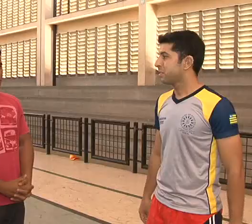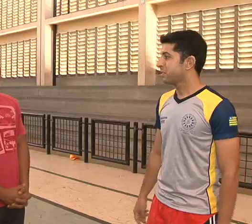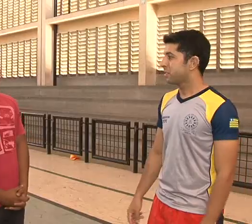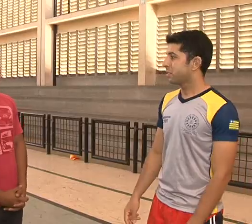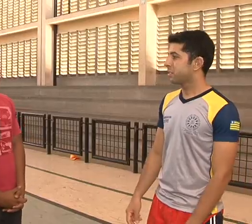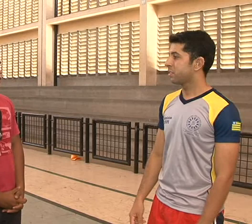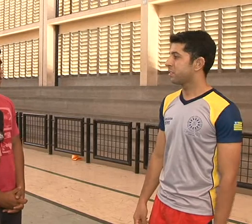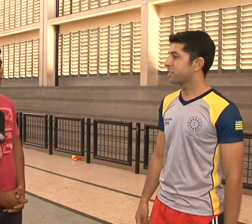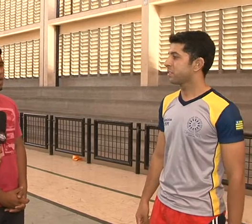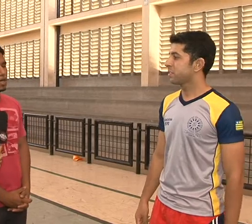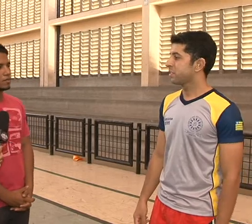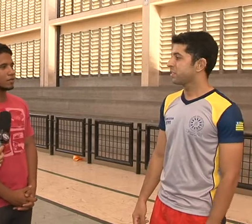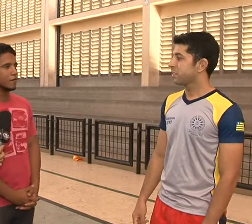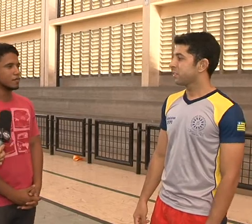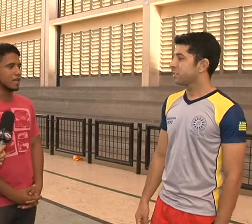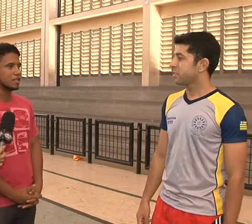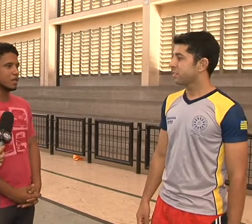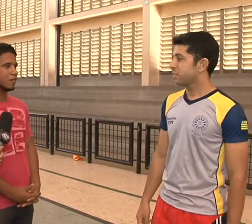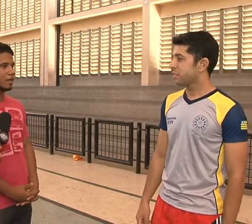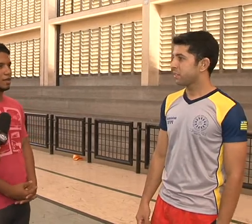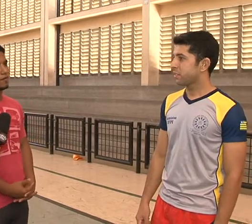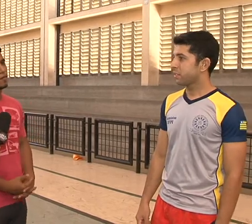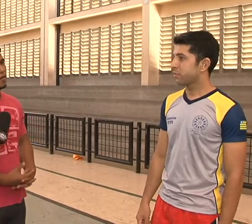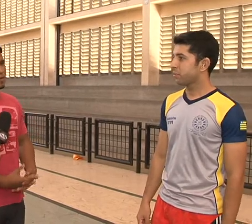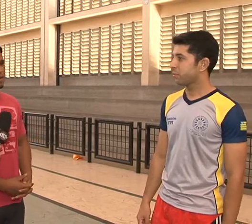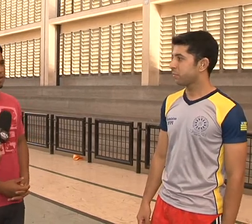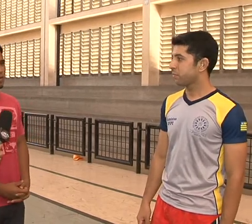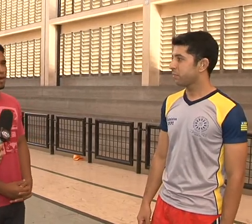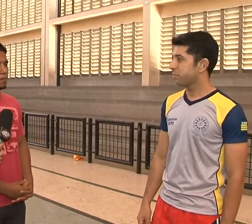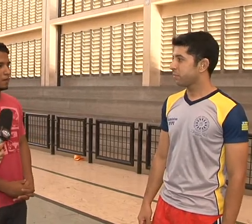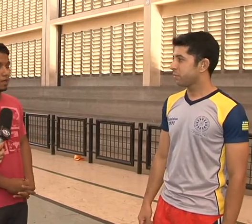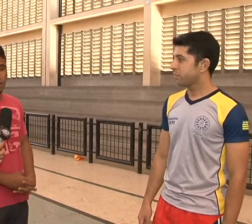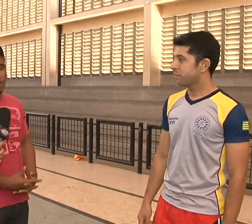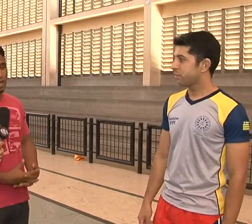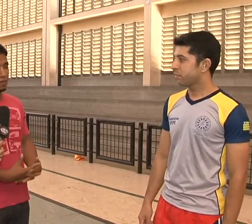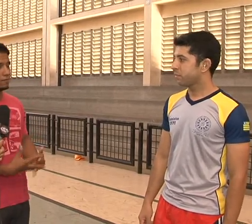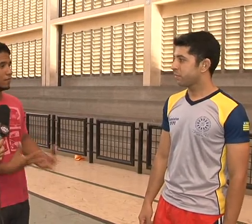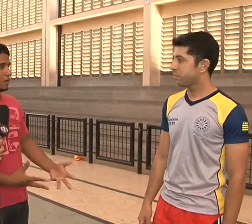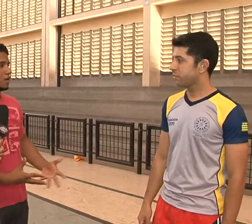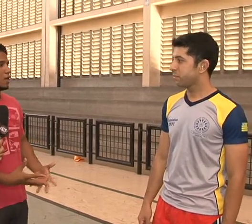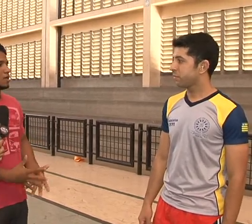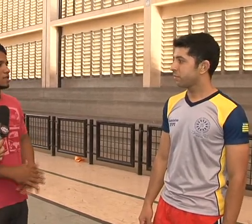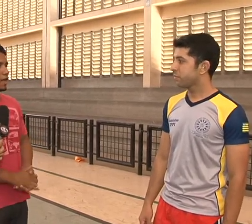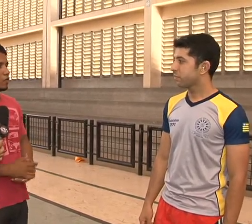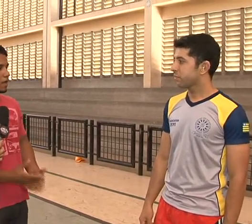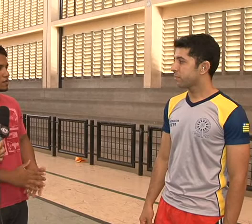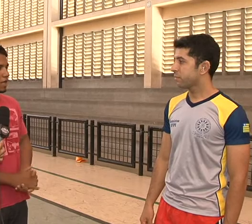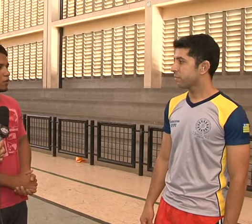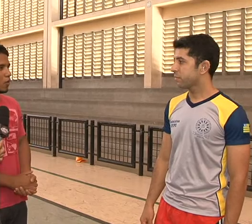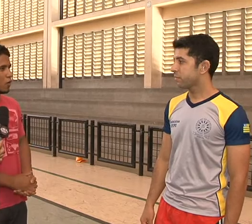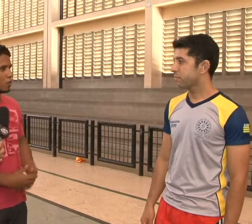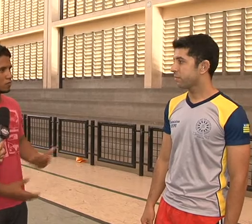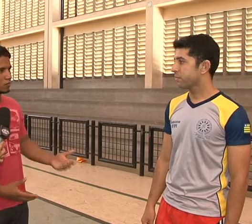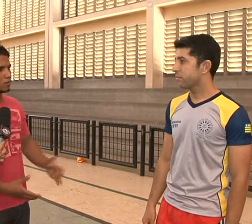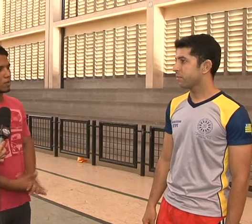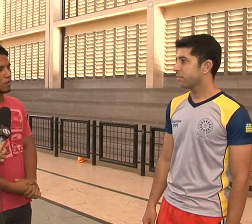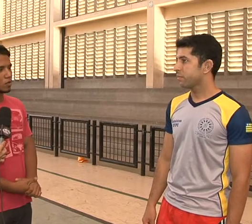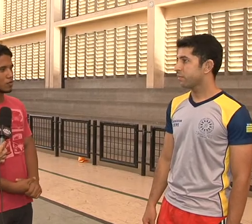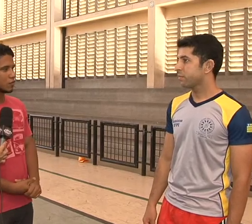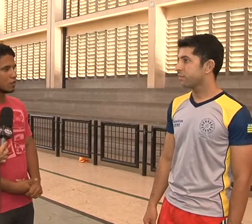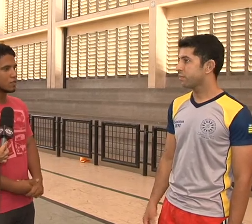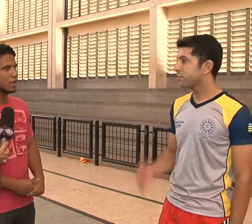campeão. Ele disse que não sentiu nenhuma dificuldade não. Ele conseguiu sair com um resultado bom,